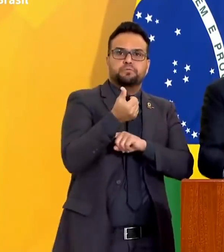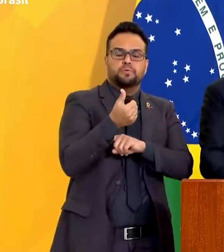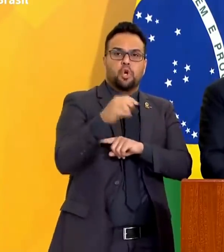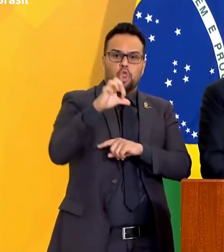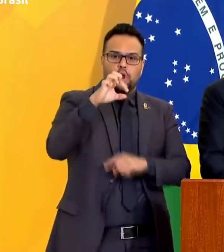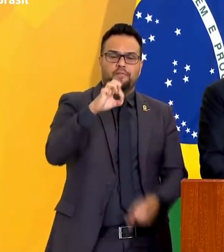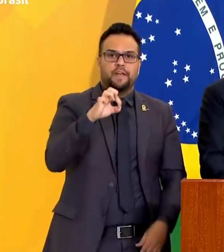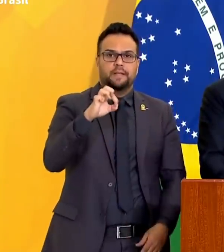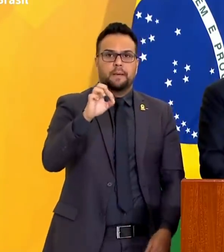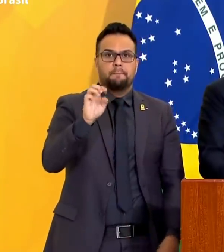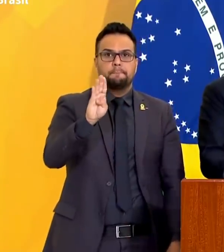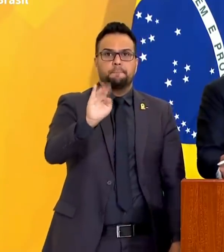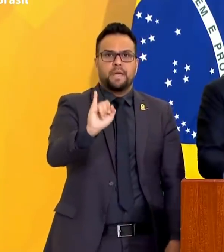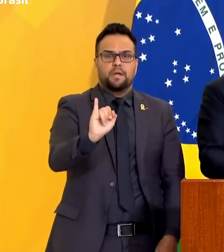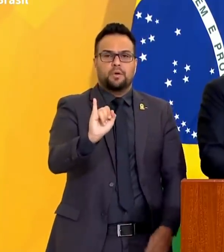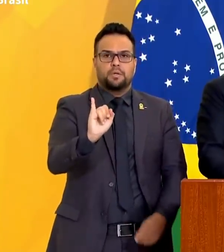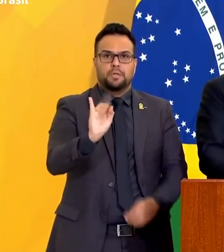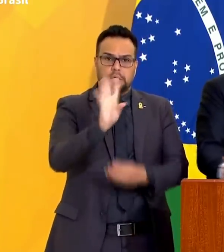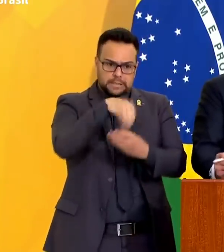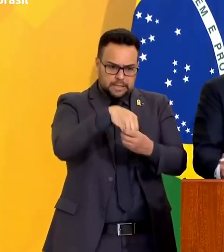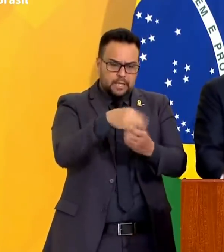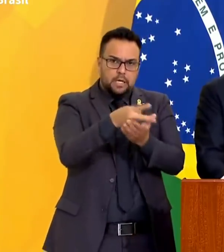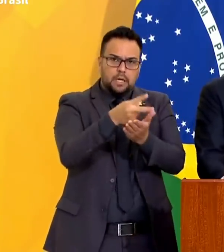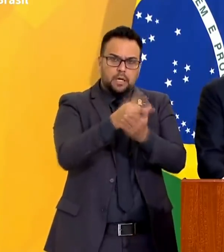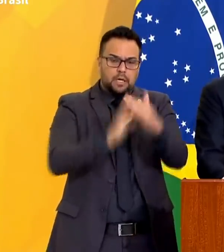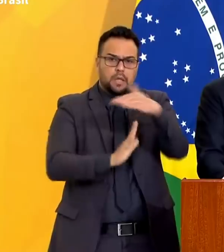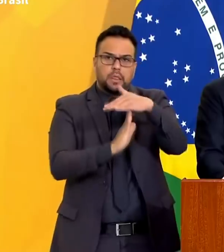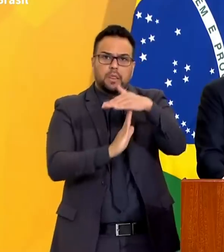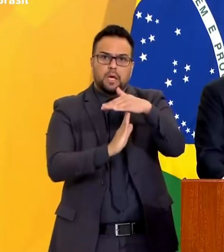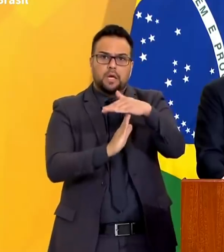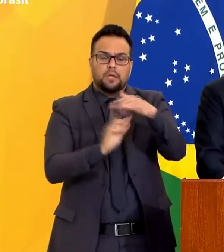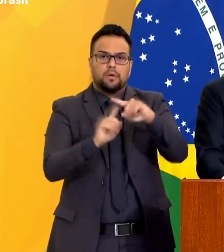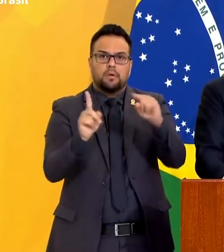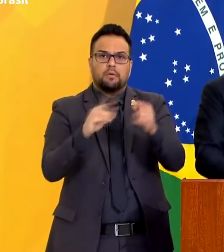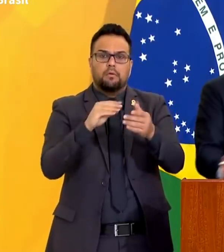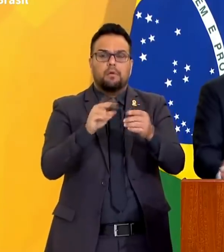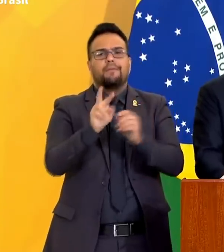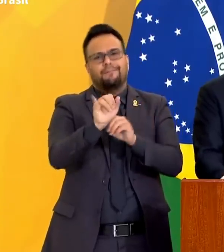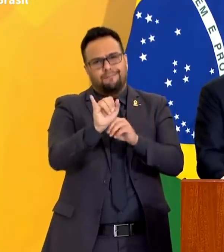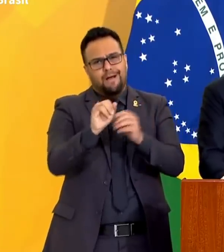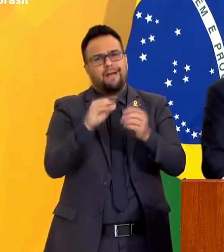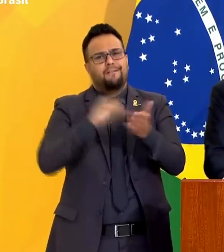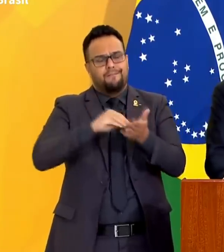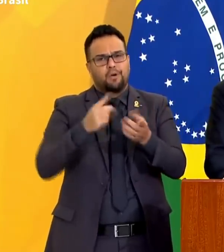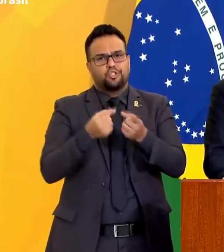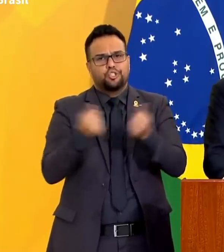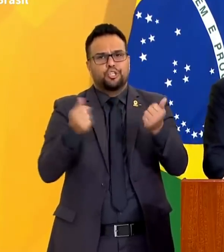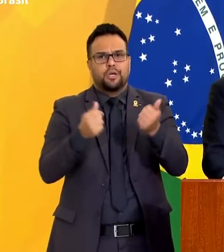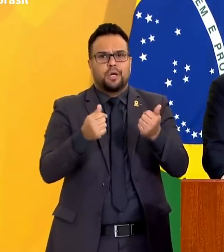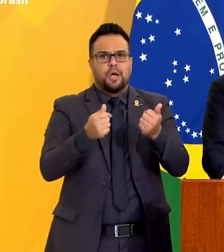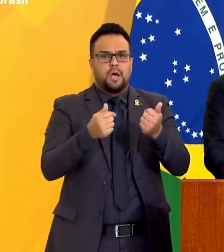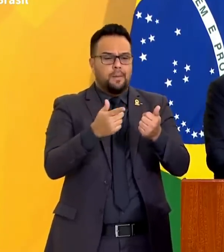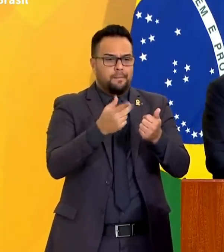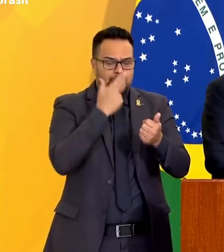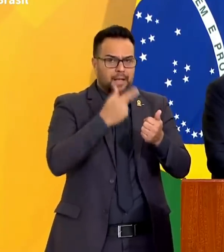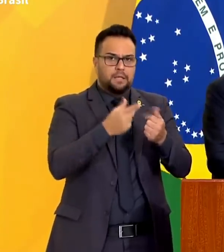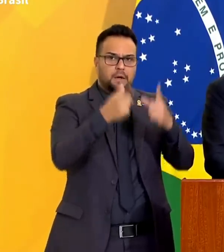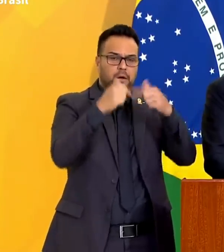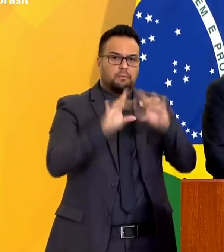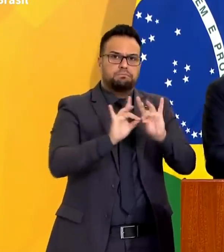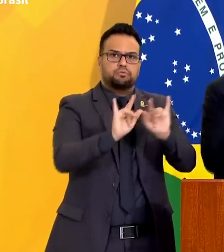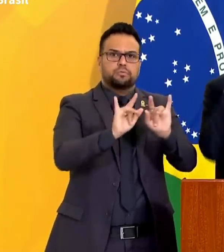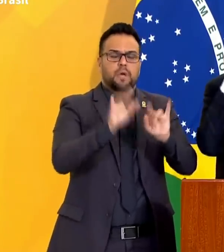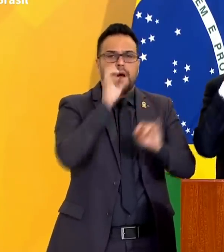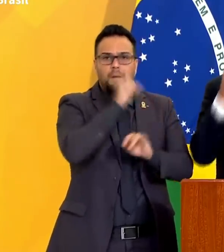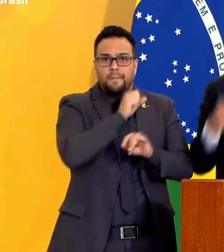dentro do tempo ficaremos sem recurso para todos os setores faltaria alguma coisa e mais